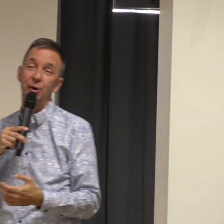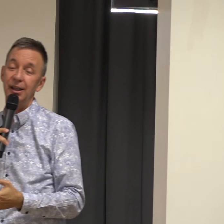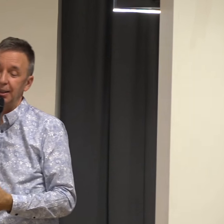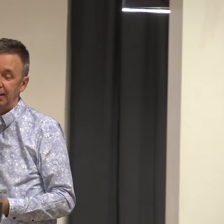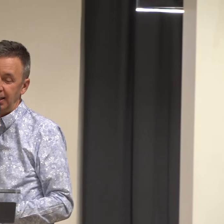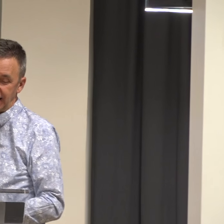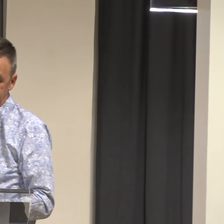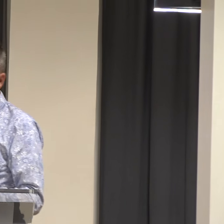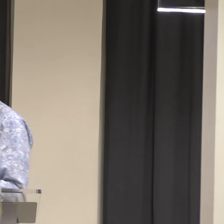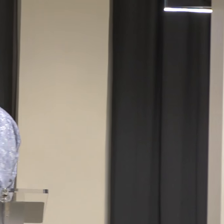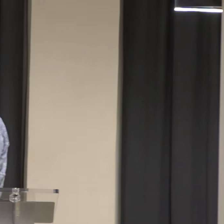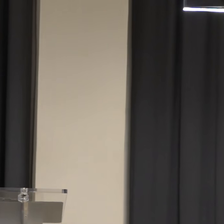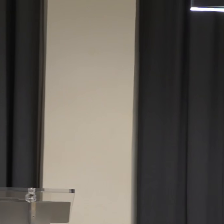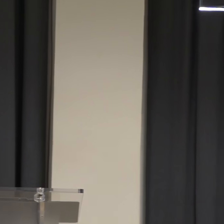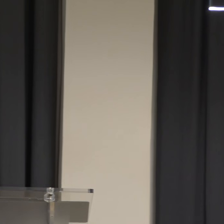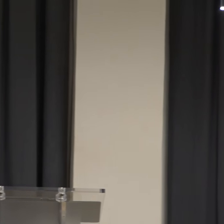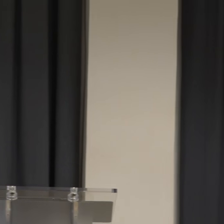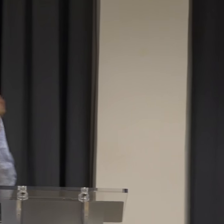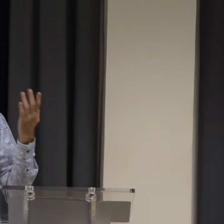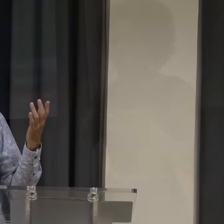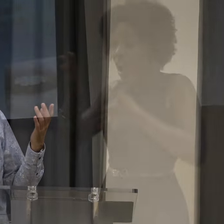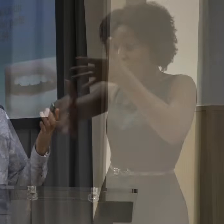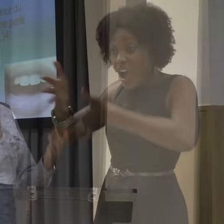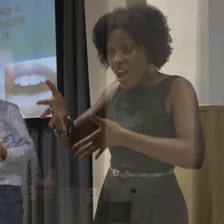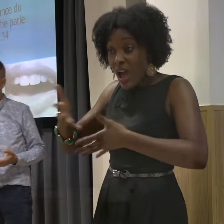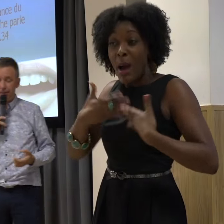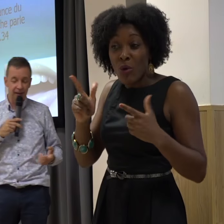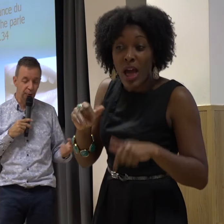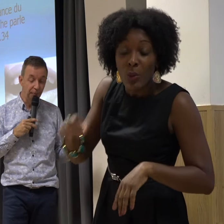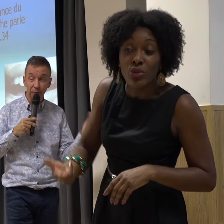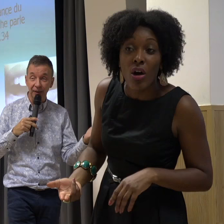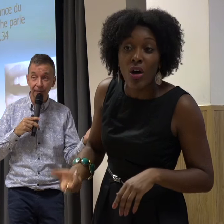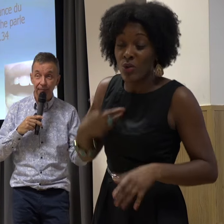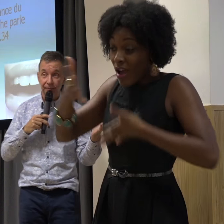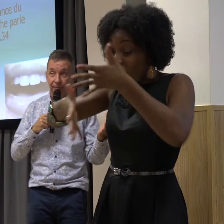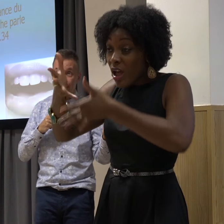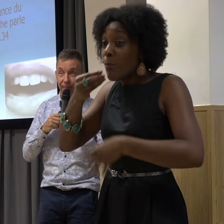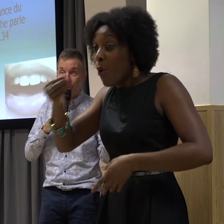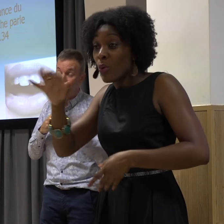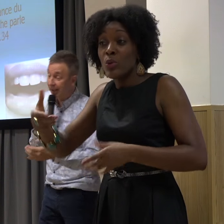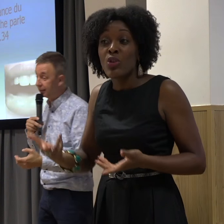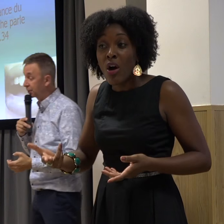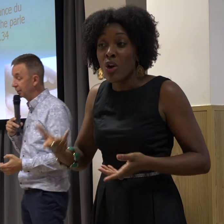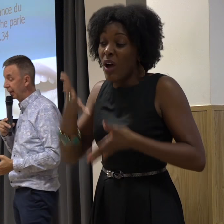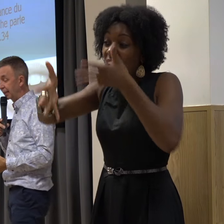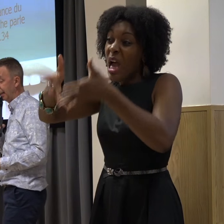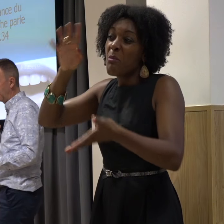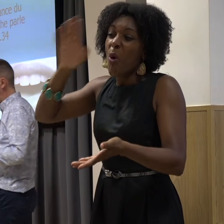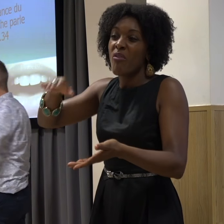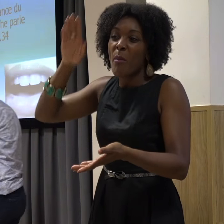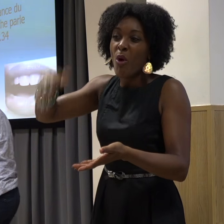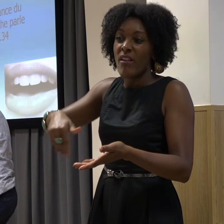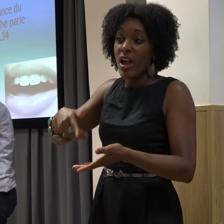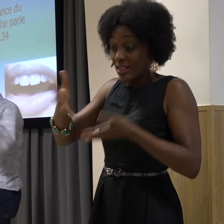de colère? Est-ce qu'elle est pleine d'amour ou de mépris? Est-ce qu'elle est pleine de bonté ou de malédiction? Est-ce qu'elle est